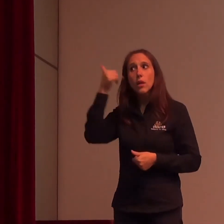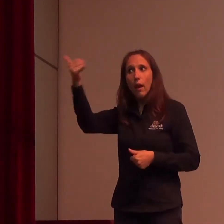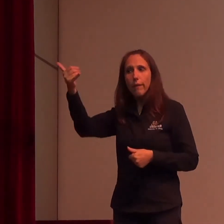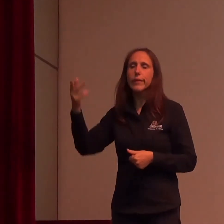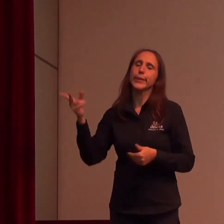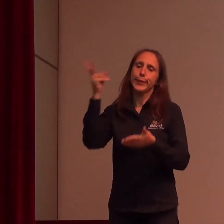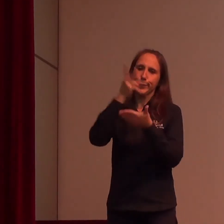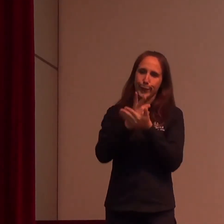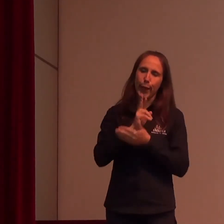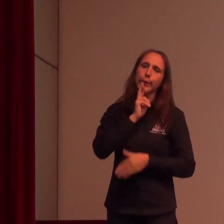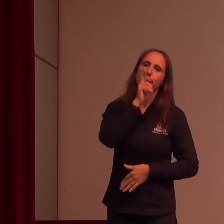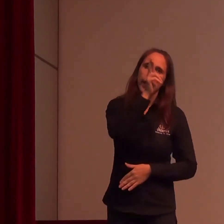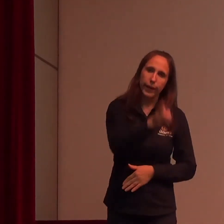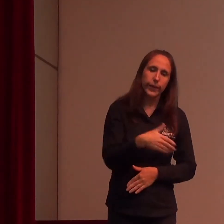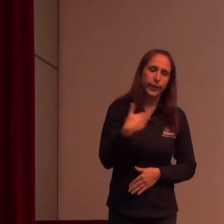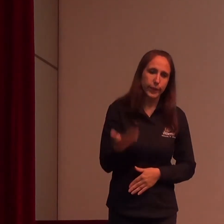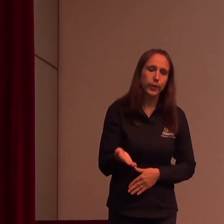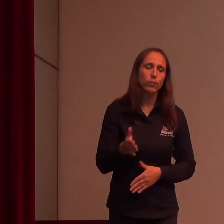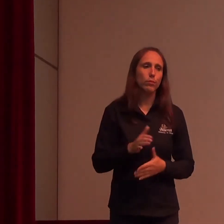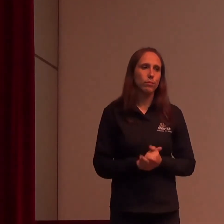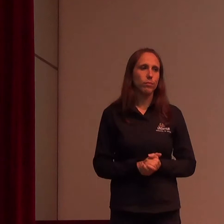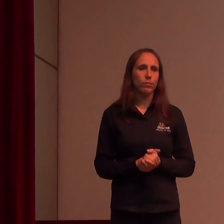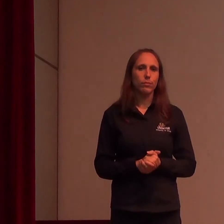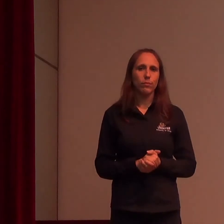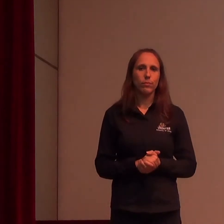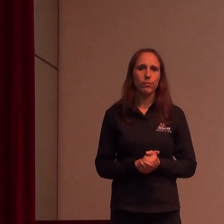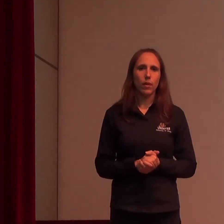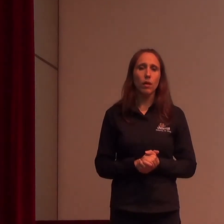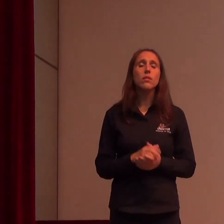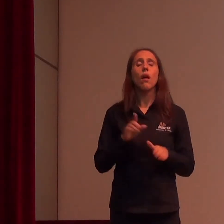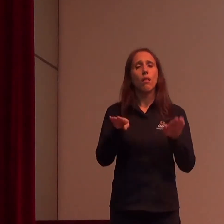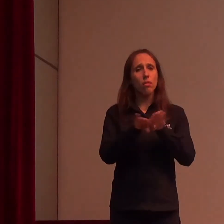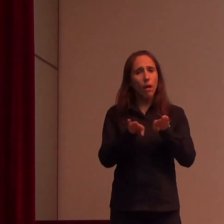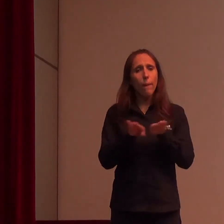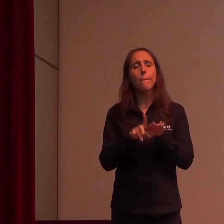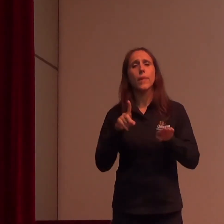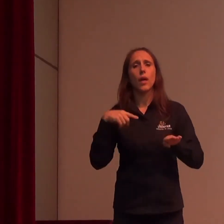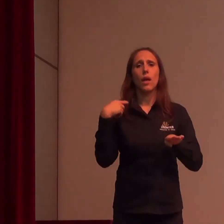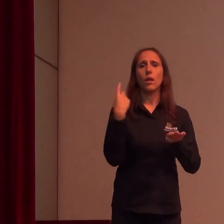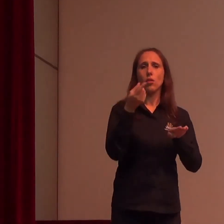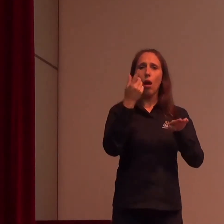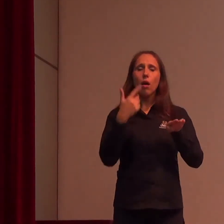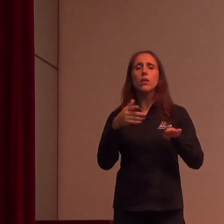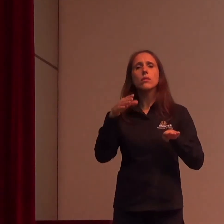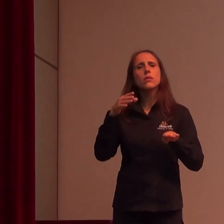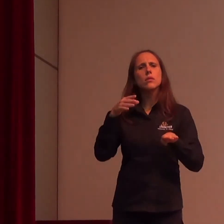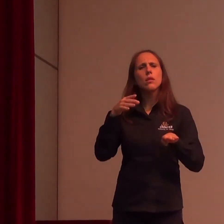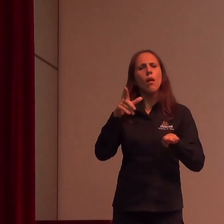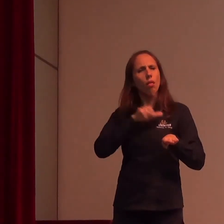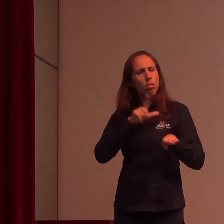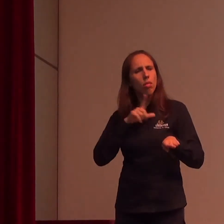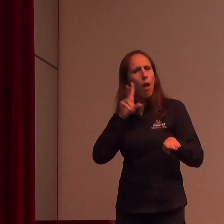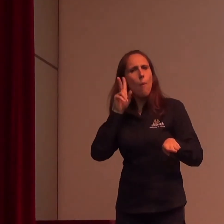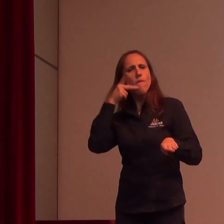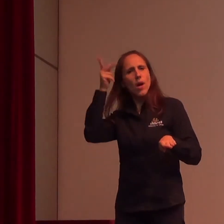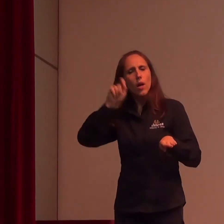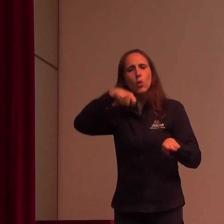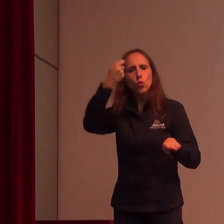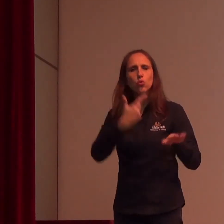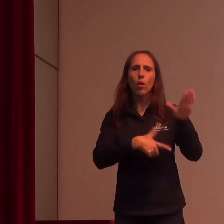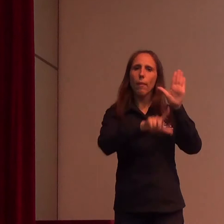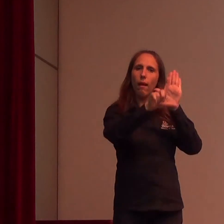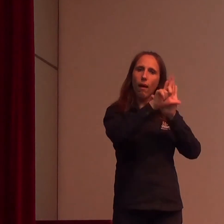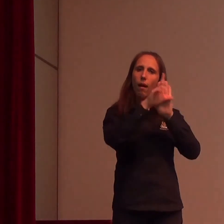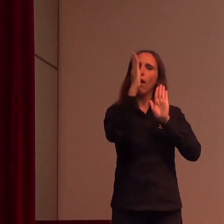resposta. É, a gente também se ampara na Lei Brasileira de Inclusão e ele fica bem informado do seu lado e do nosso lado também.